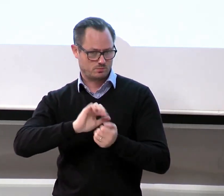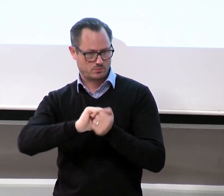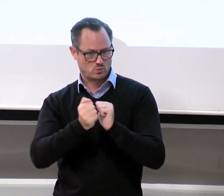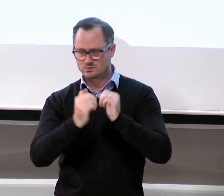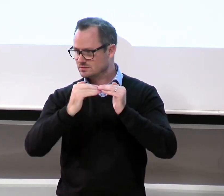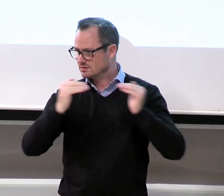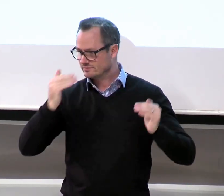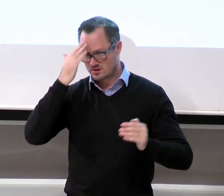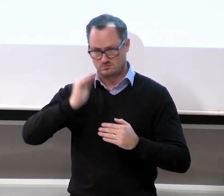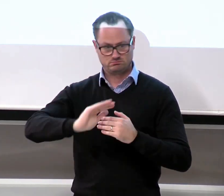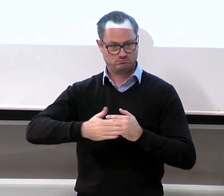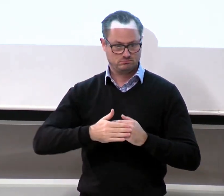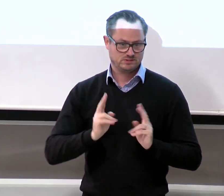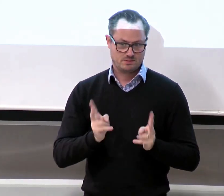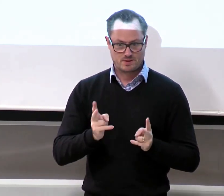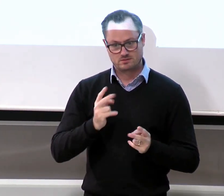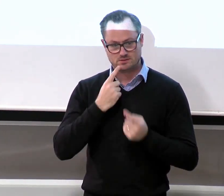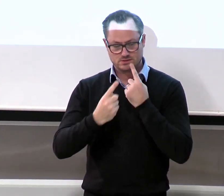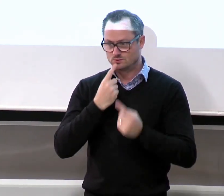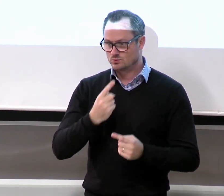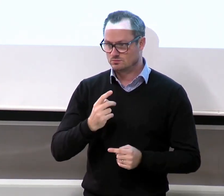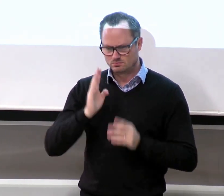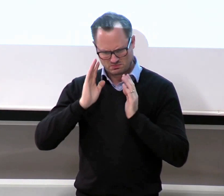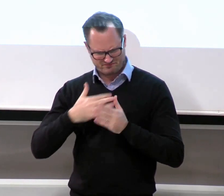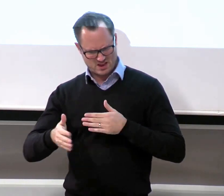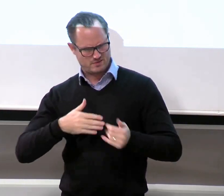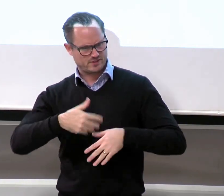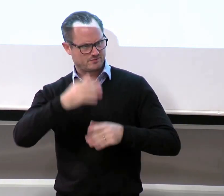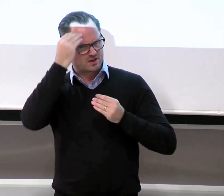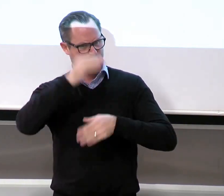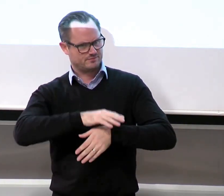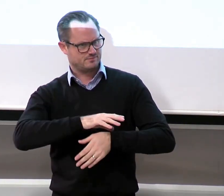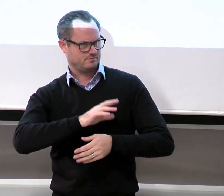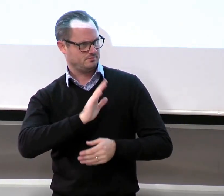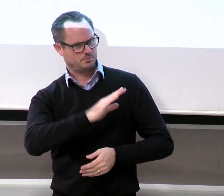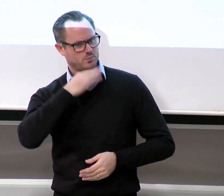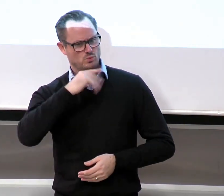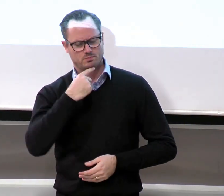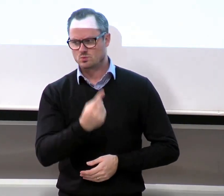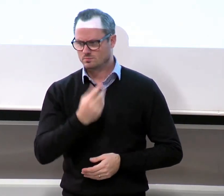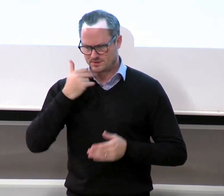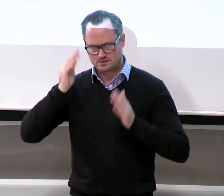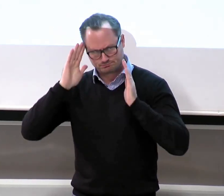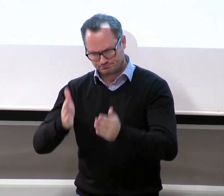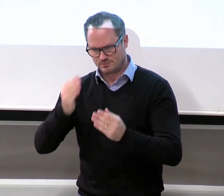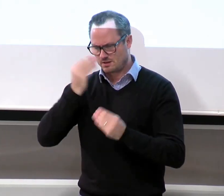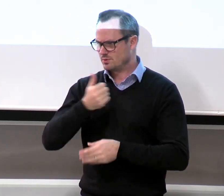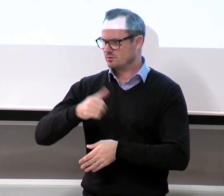media hur politiska diskussionen går. När man ser på invandrares